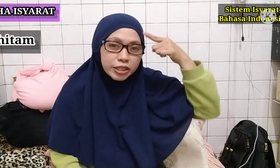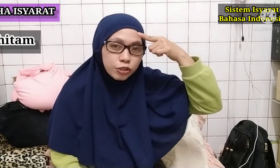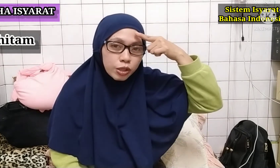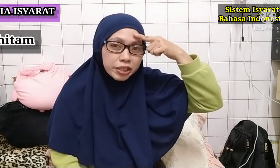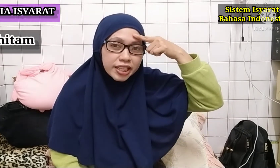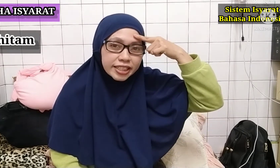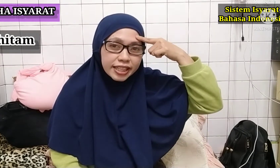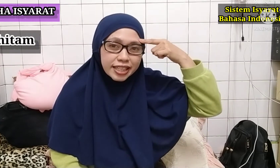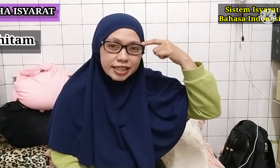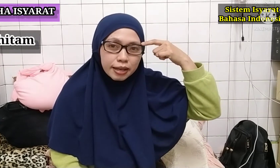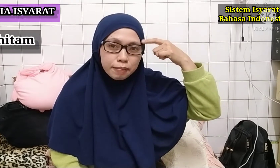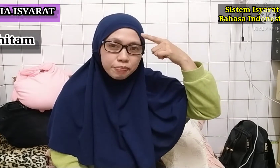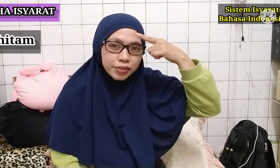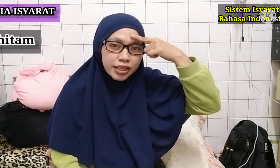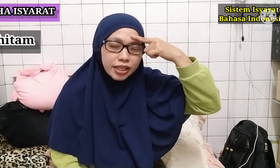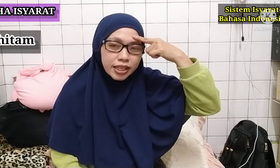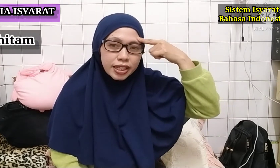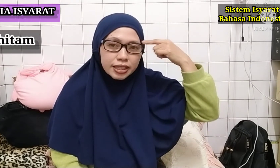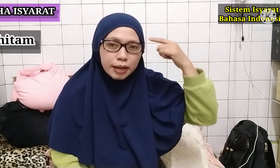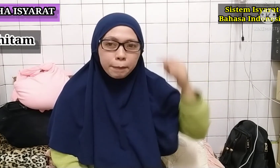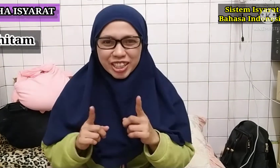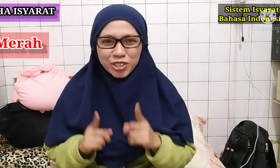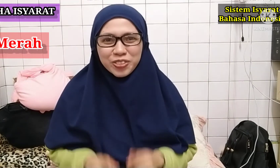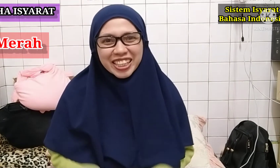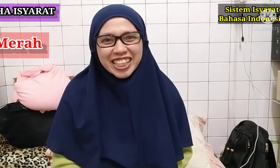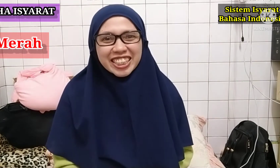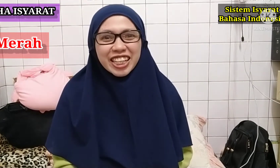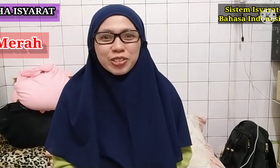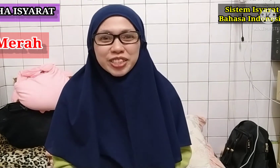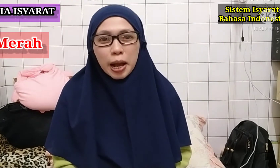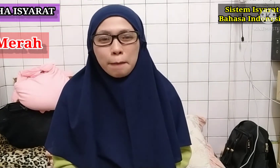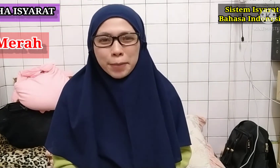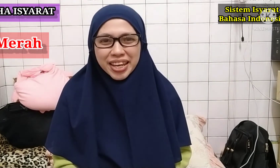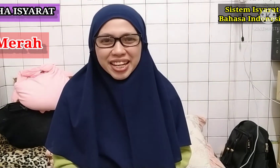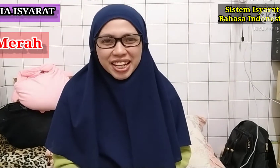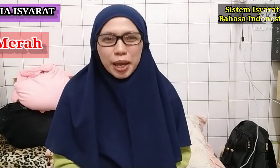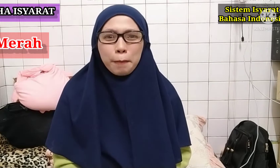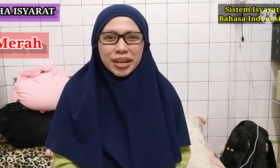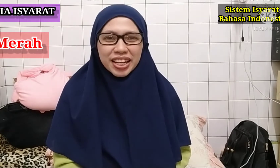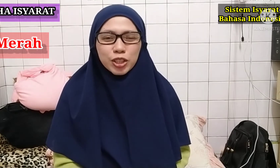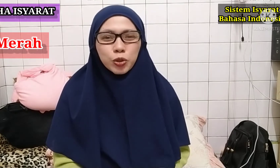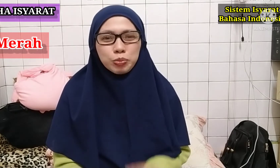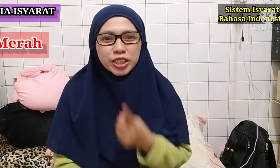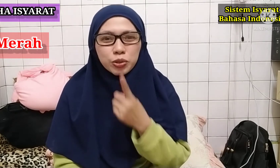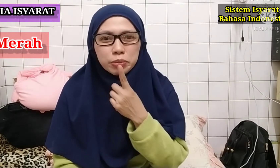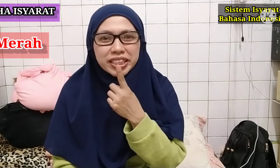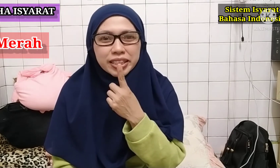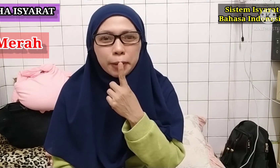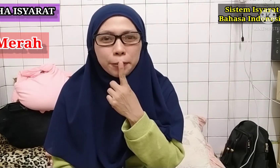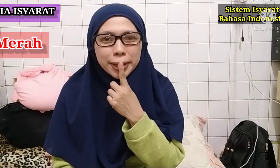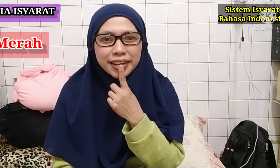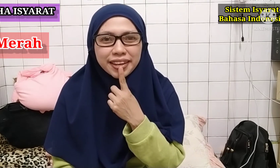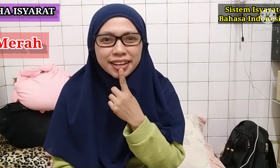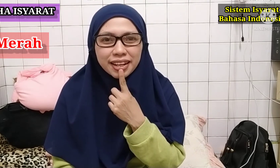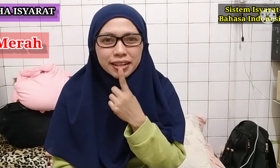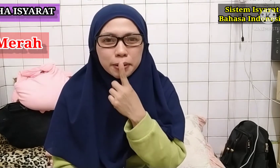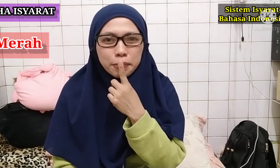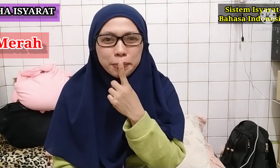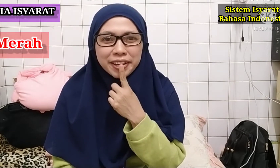juga begini aja, hitam, hitam. Terus warna yang selanjutnya merah ya, merah itu bisa juga begini ya, merah,